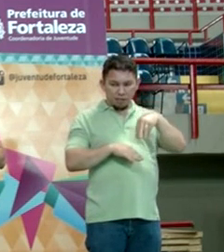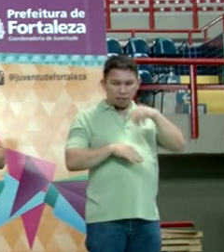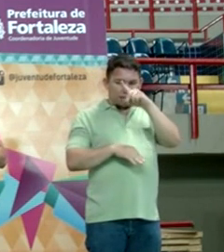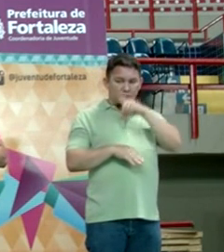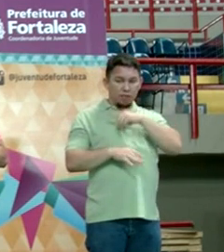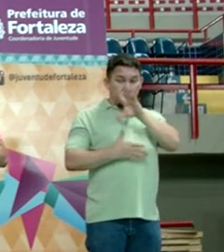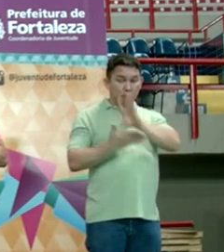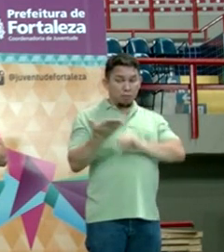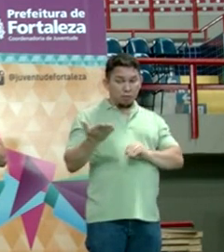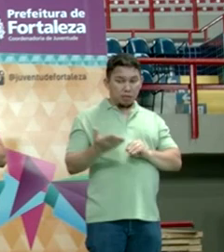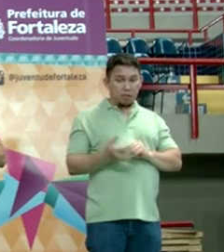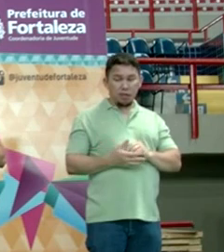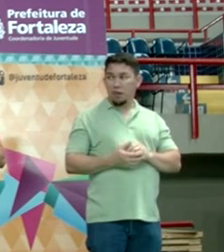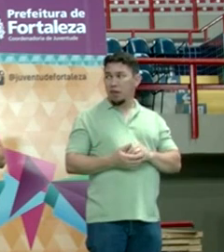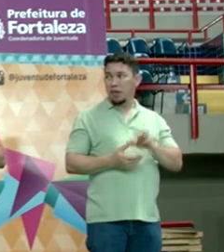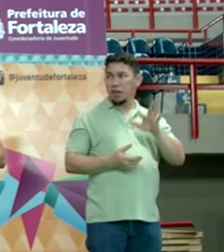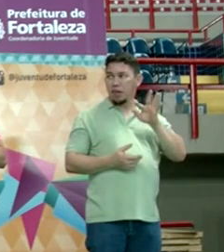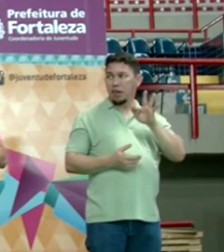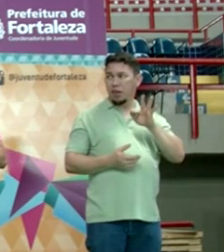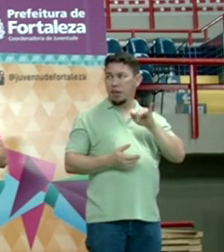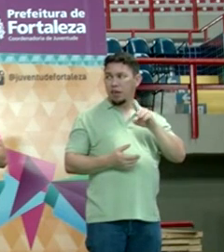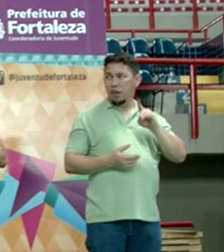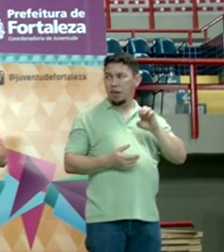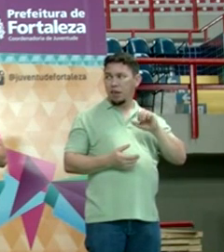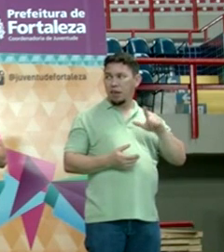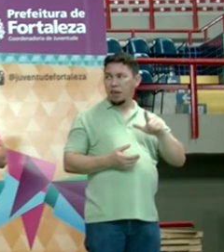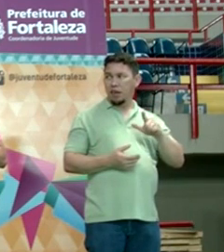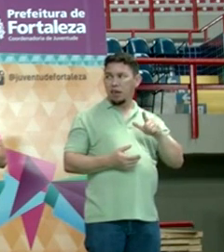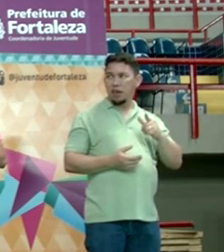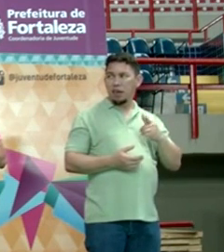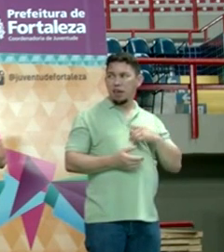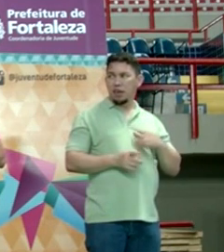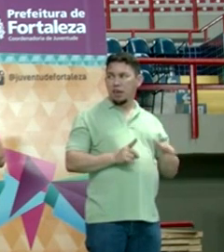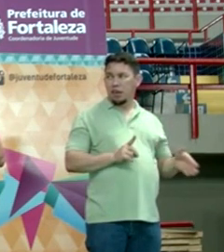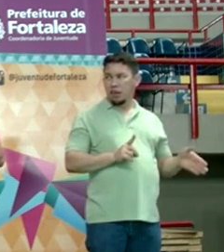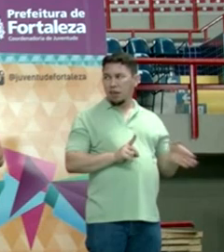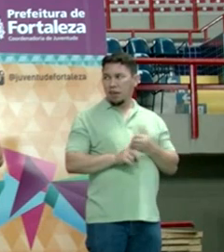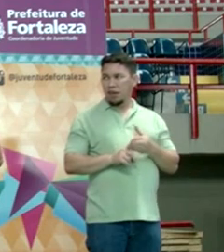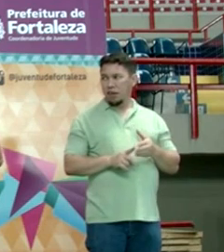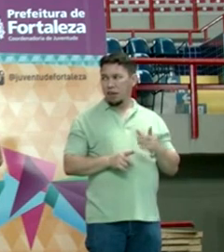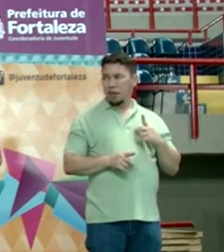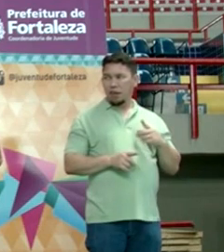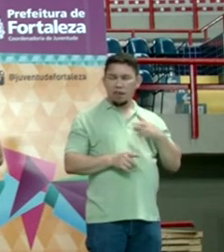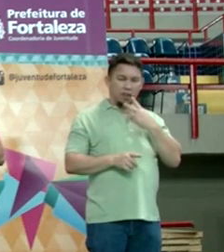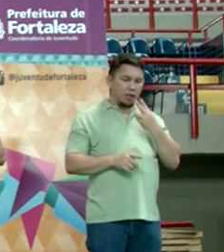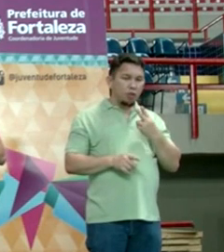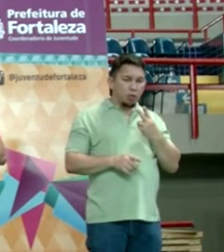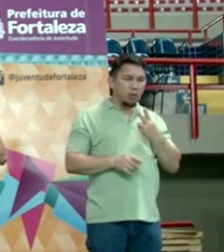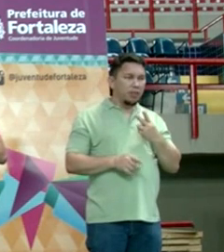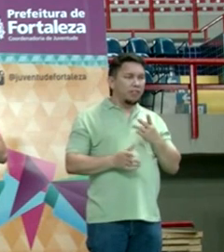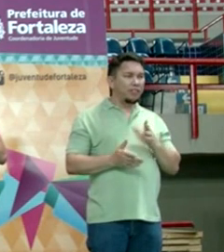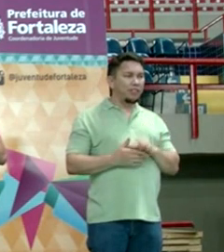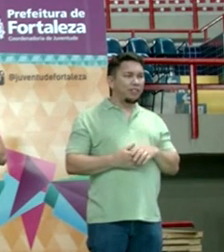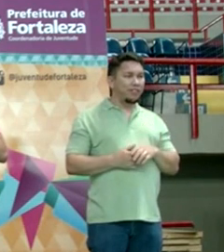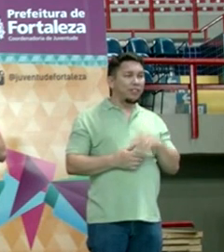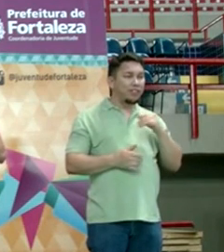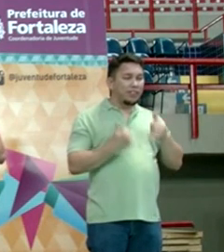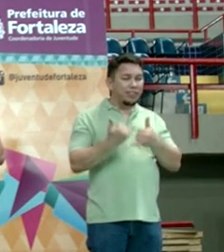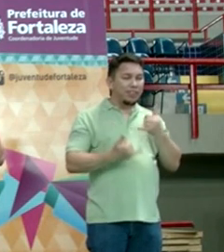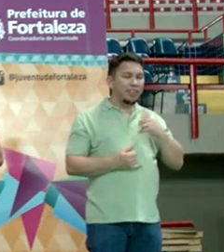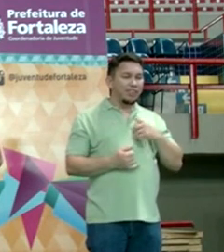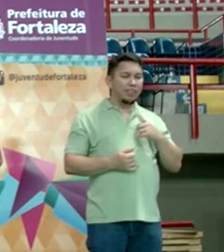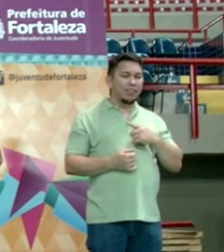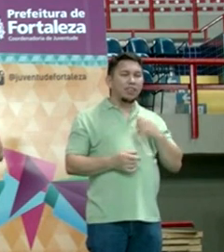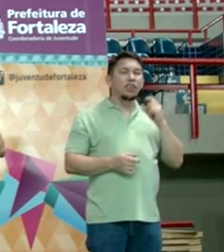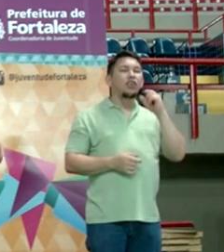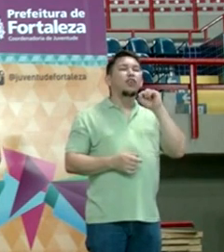foi um sósia. O Fidel aparece na outra fase, ele dá um chute na cara, ainda dá uma baforada do charuto. E diz o quê? O